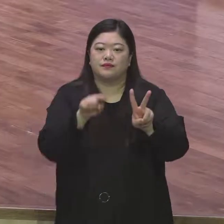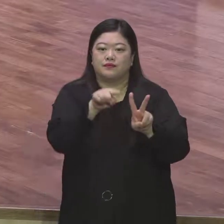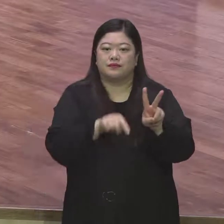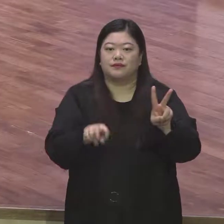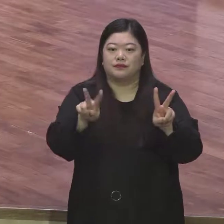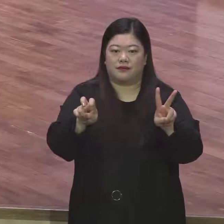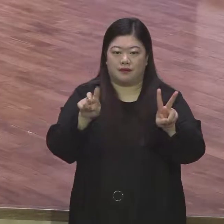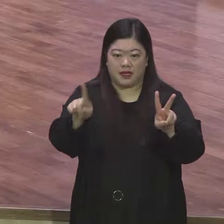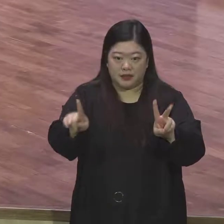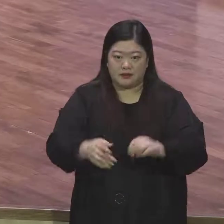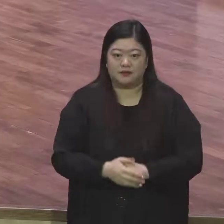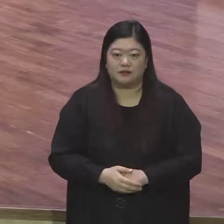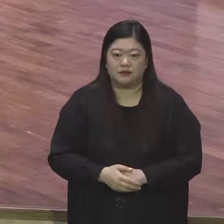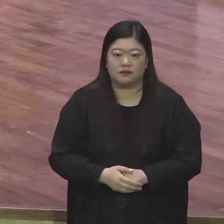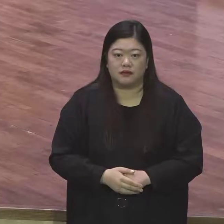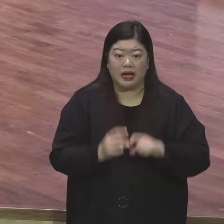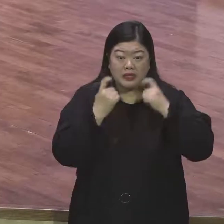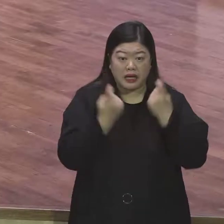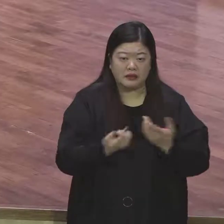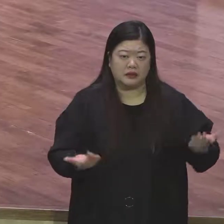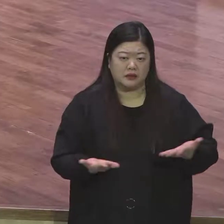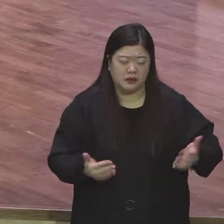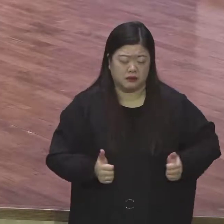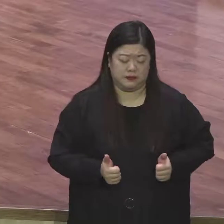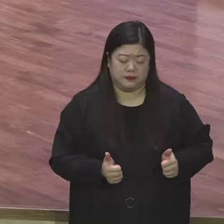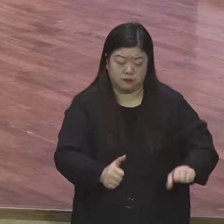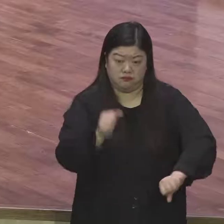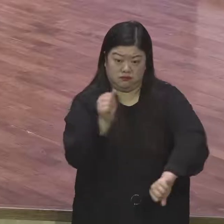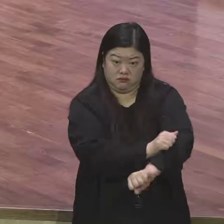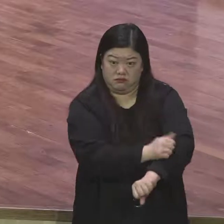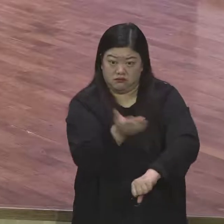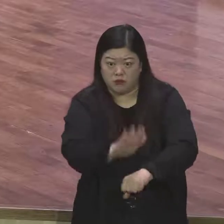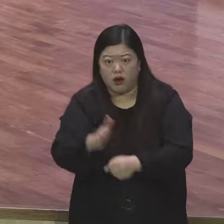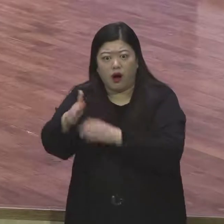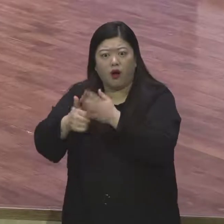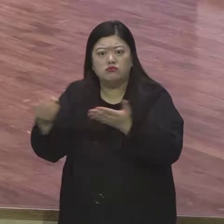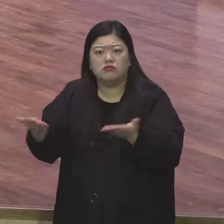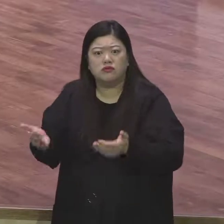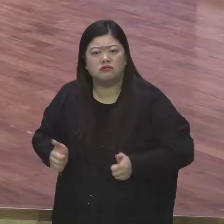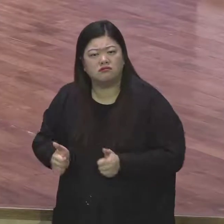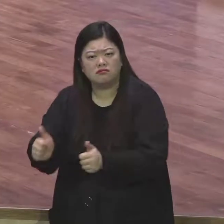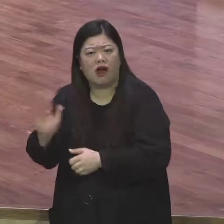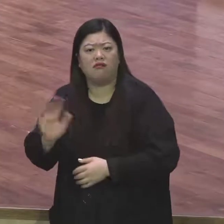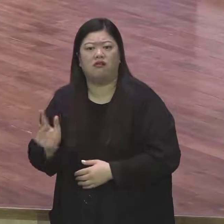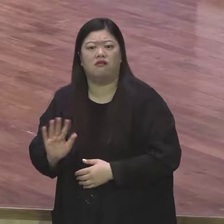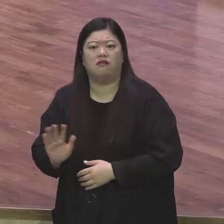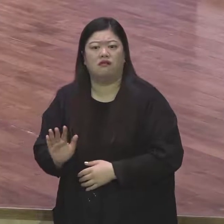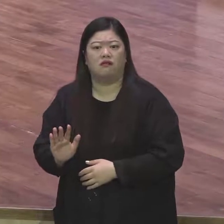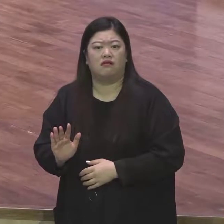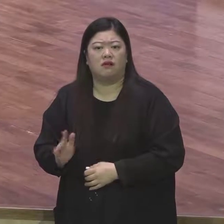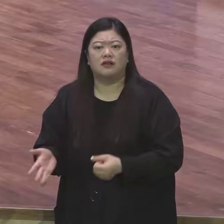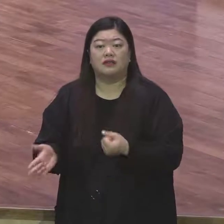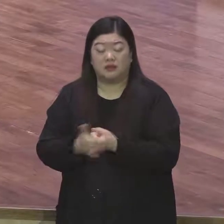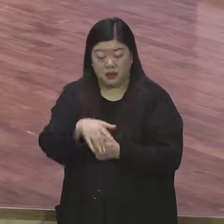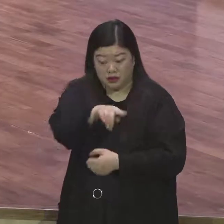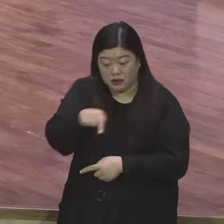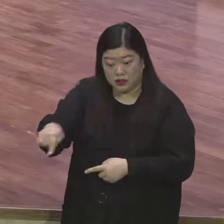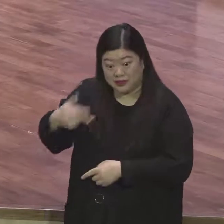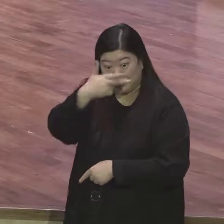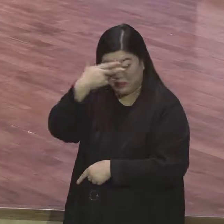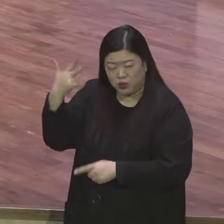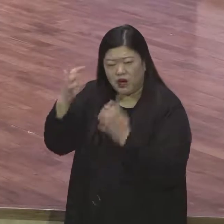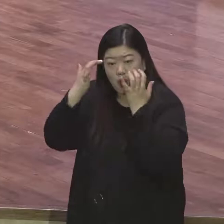그들이 다 자기 일을 구하고 그리스도 예수의 일을 구하지 아니하되 디모데의 연단을 너희가